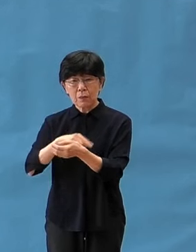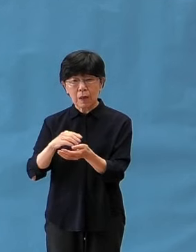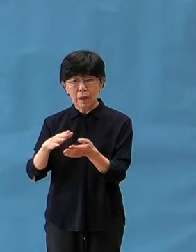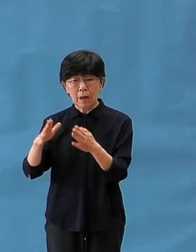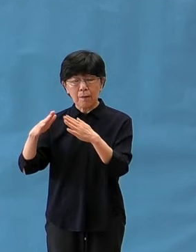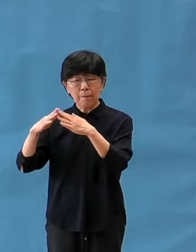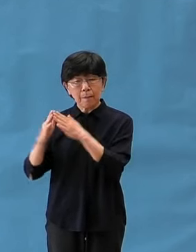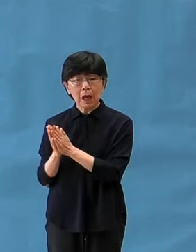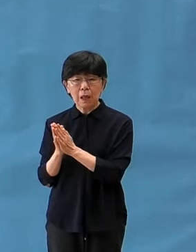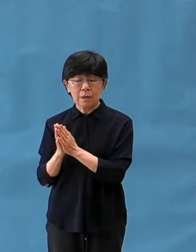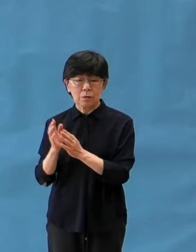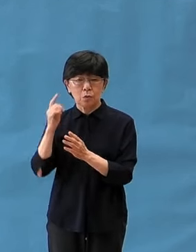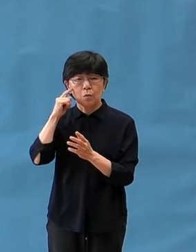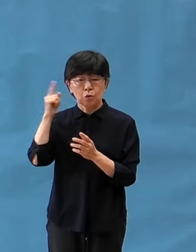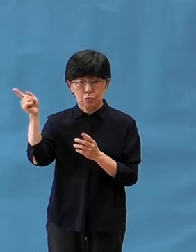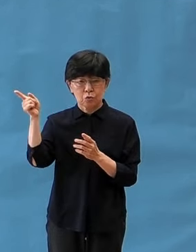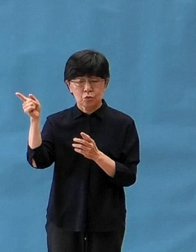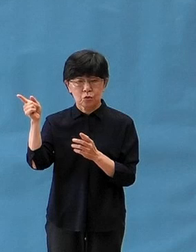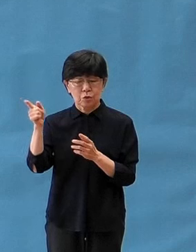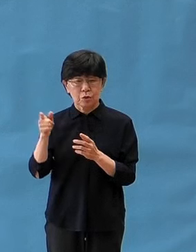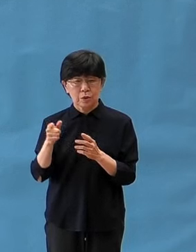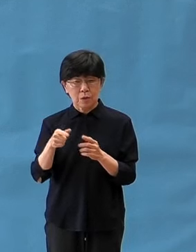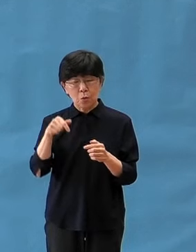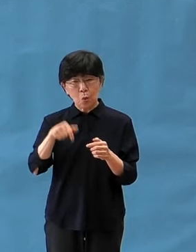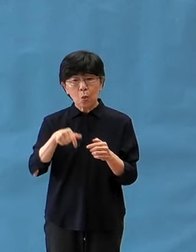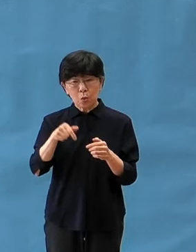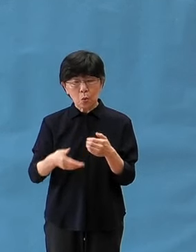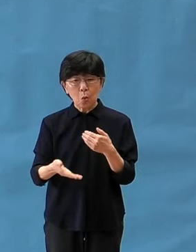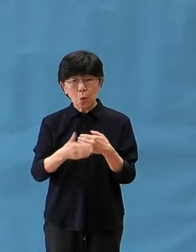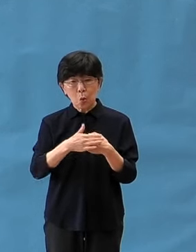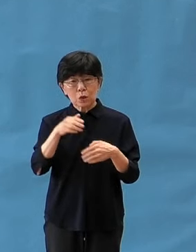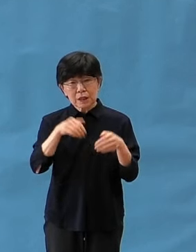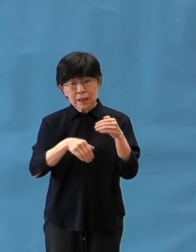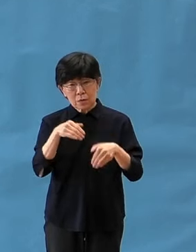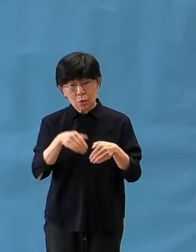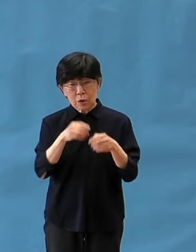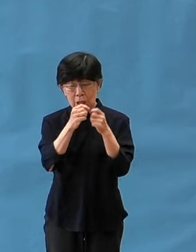島根一区の補選の結果見たんですかと。